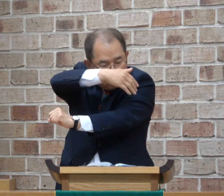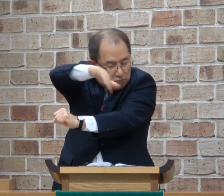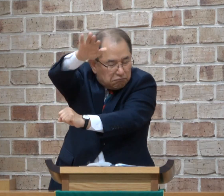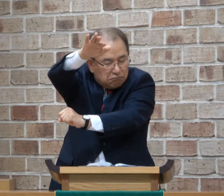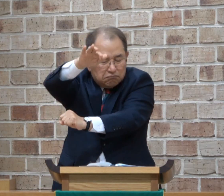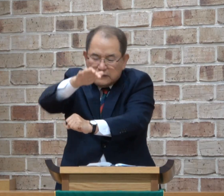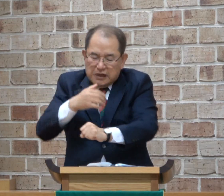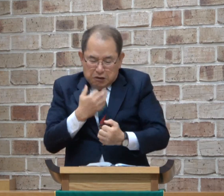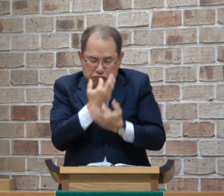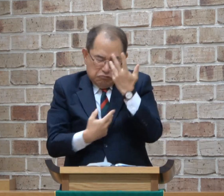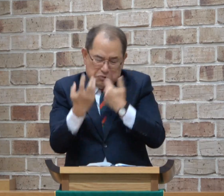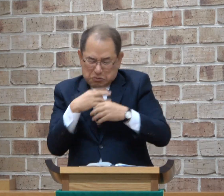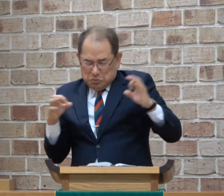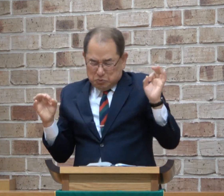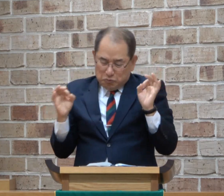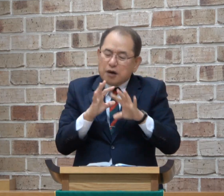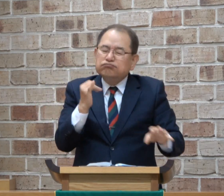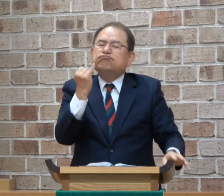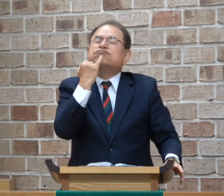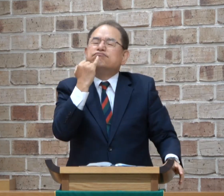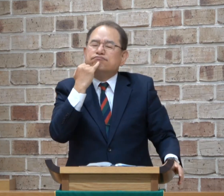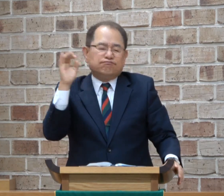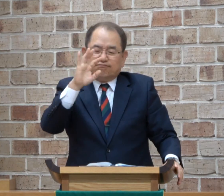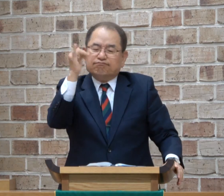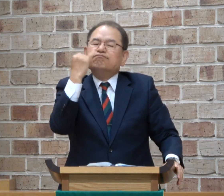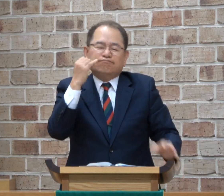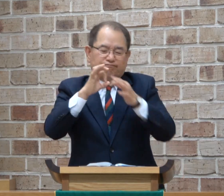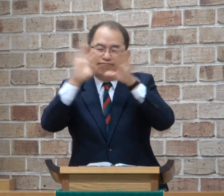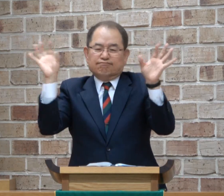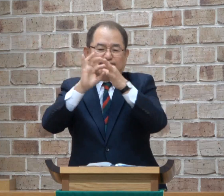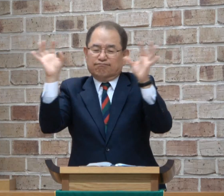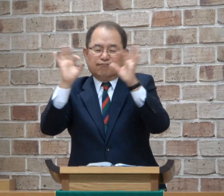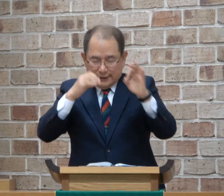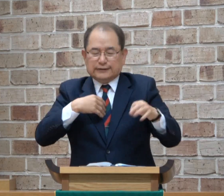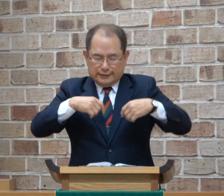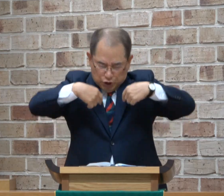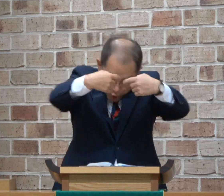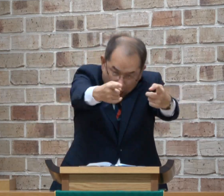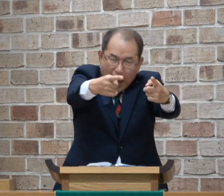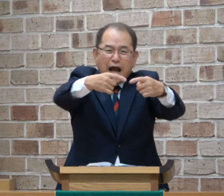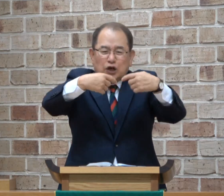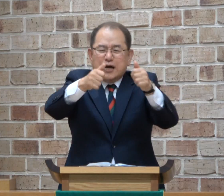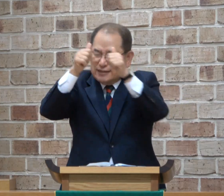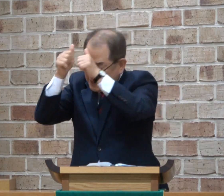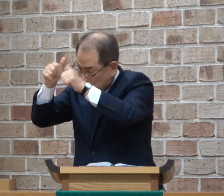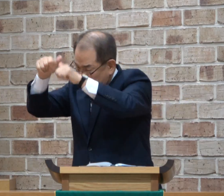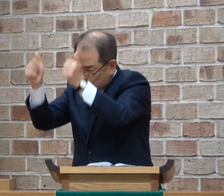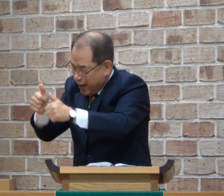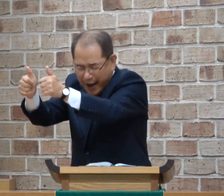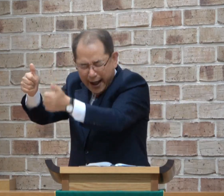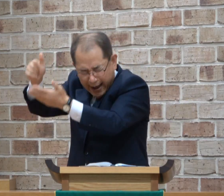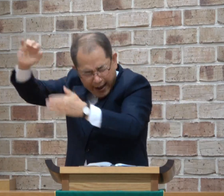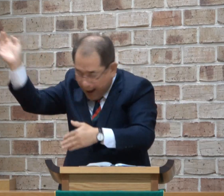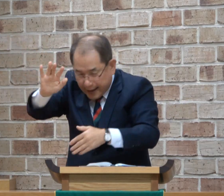나를 외면하실지라도 괜찮습니다. 우리가 들어가겠습니다. 우상을 섬기지 않겠습니다. 왕이